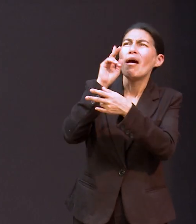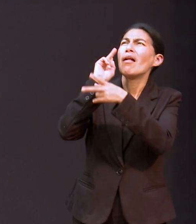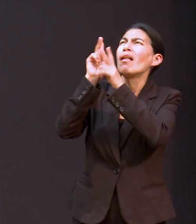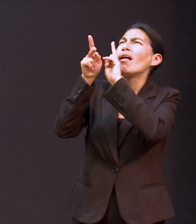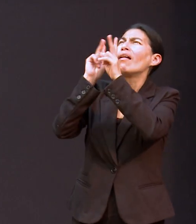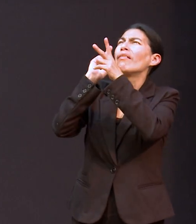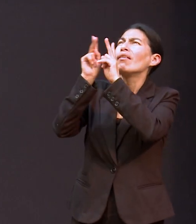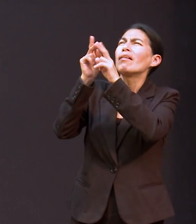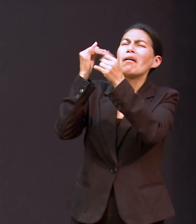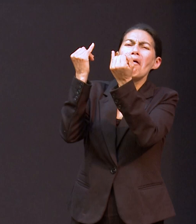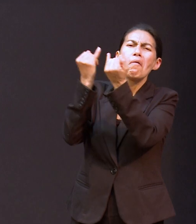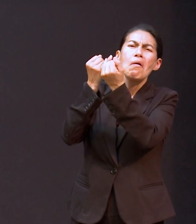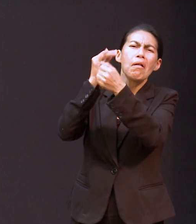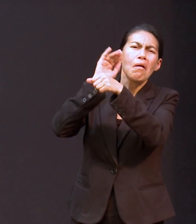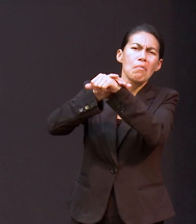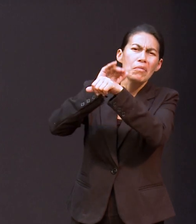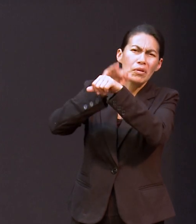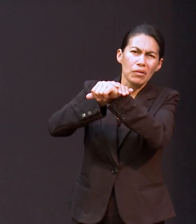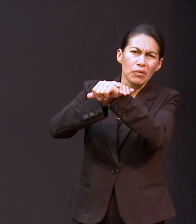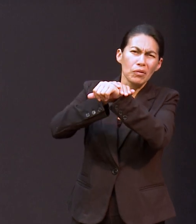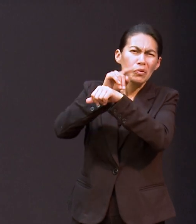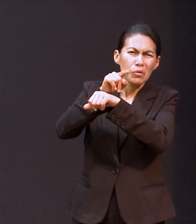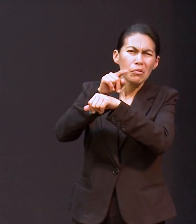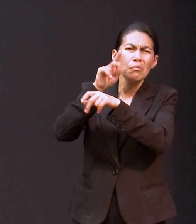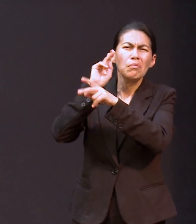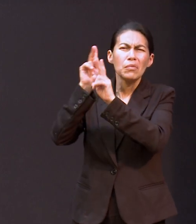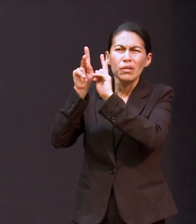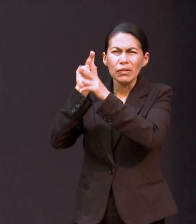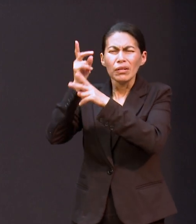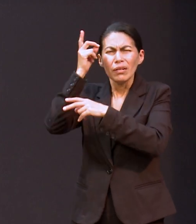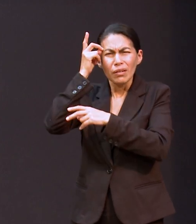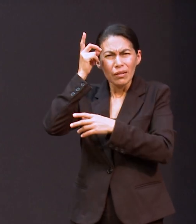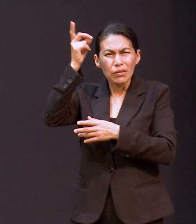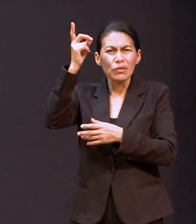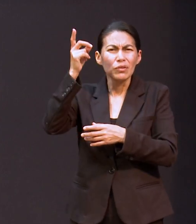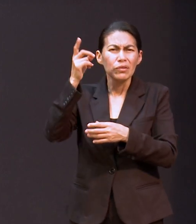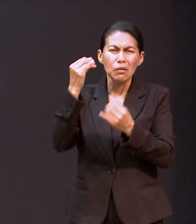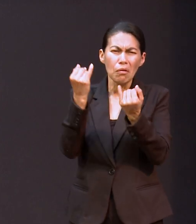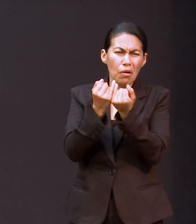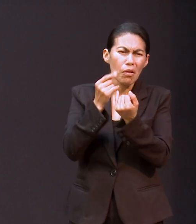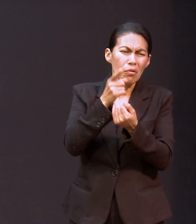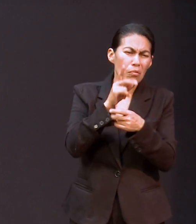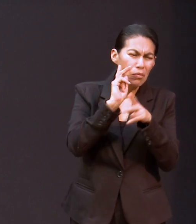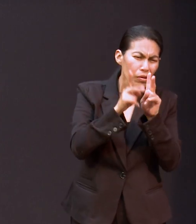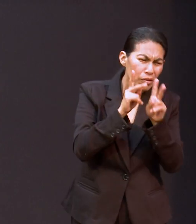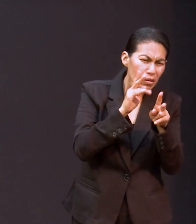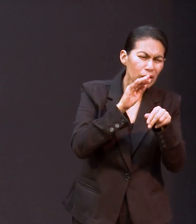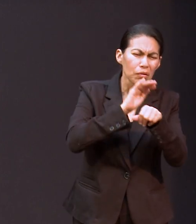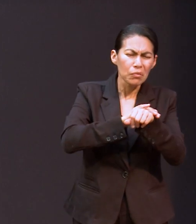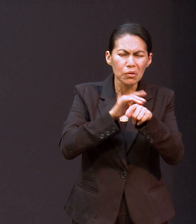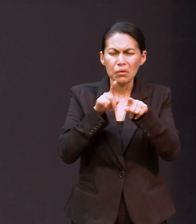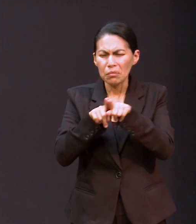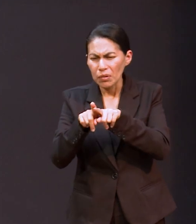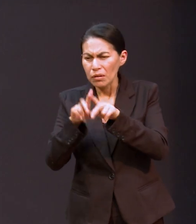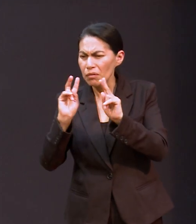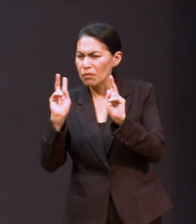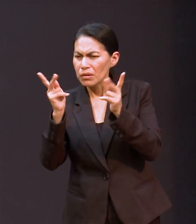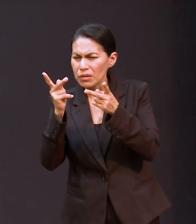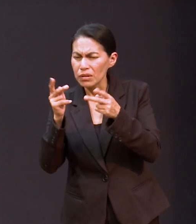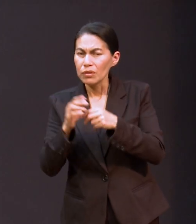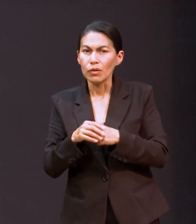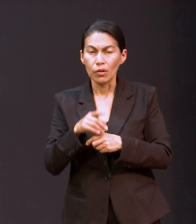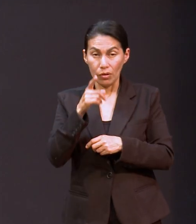amigo háblele a Dios Como si lo estuviera hablando a su a su hermano como celebra usted hablando a su vecino y